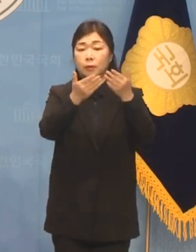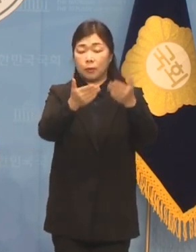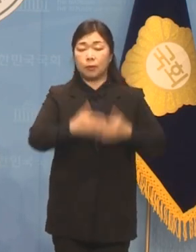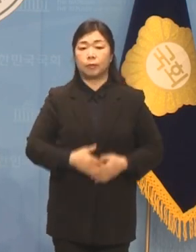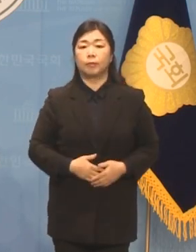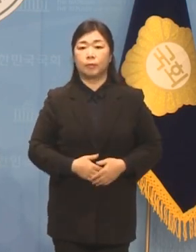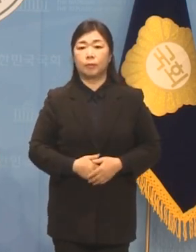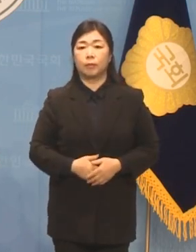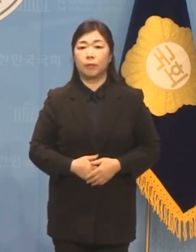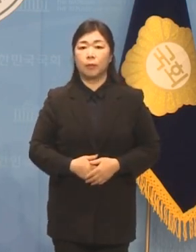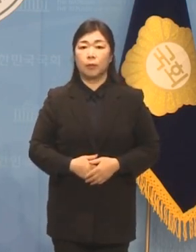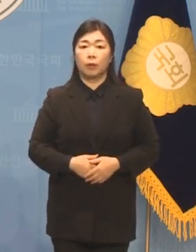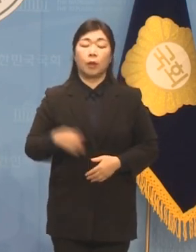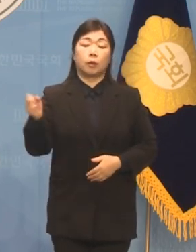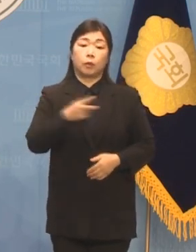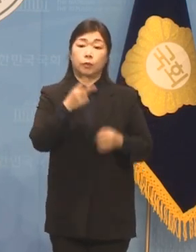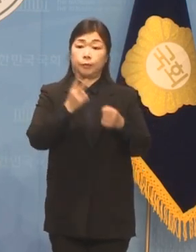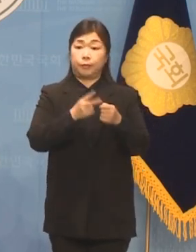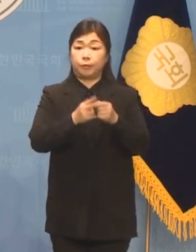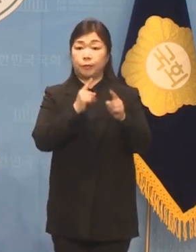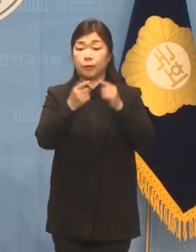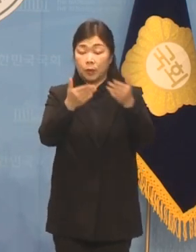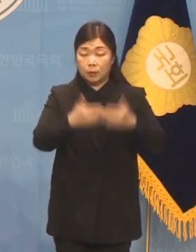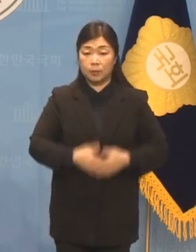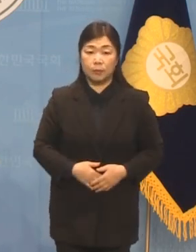과제로 말씀을 드립니다. 두 번째,